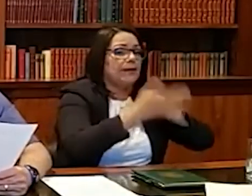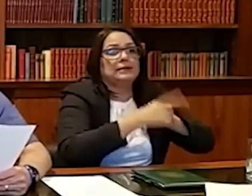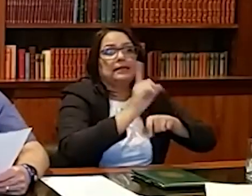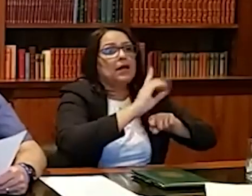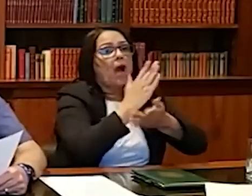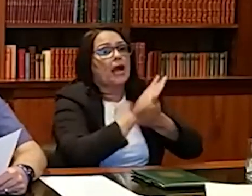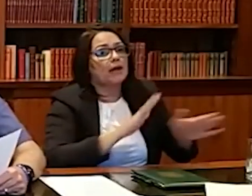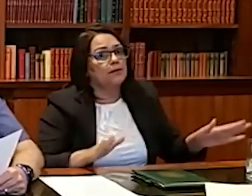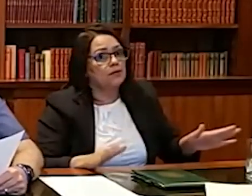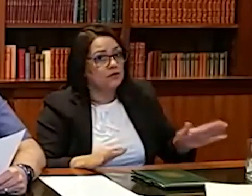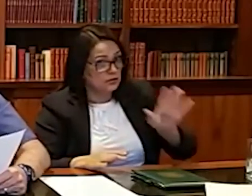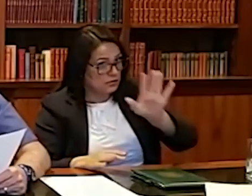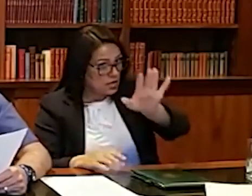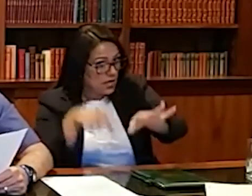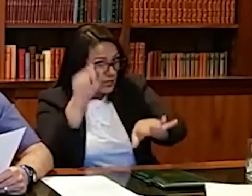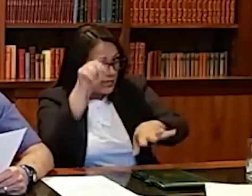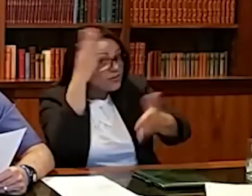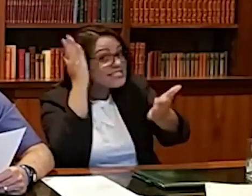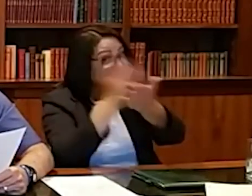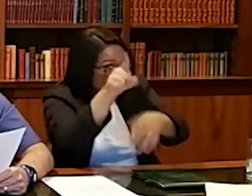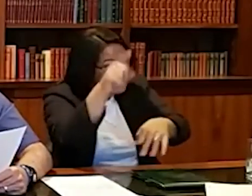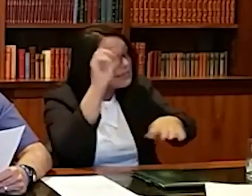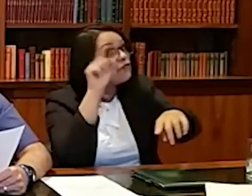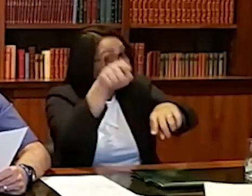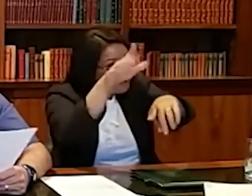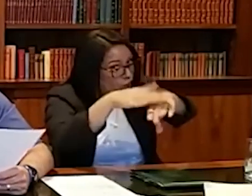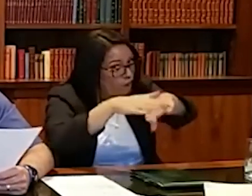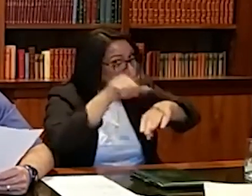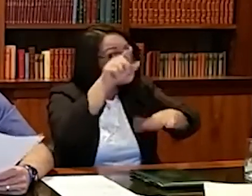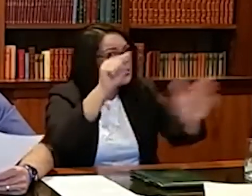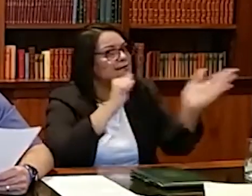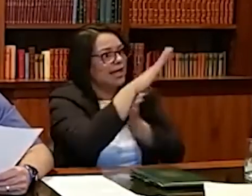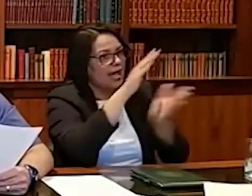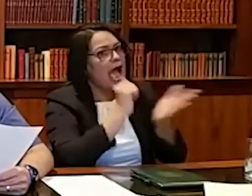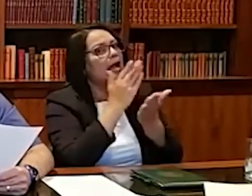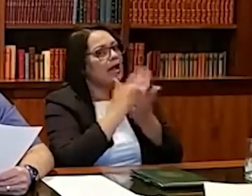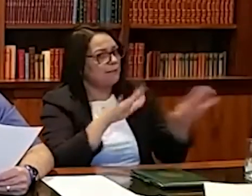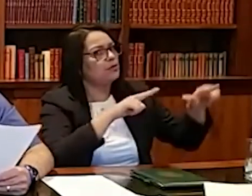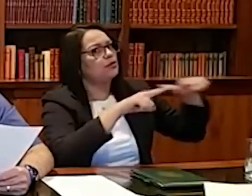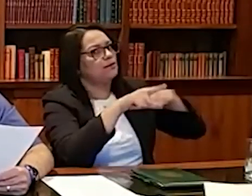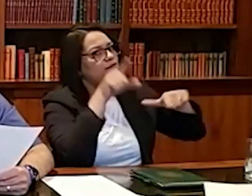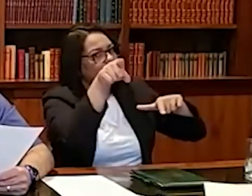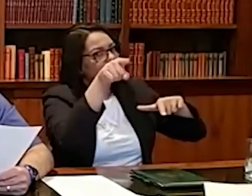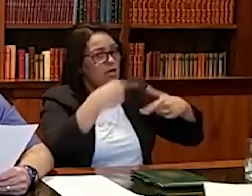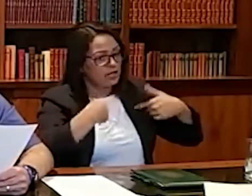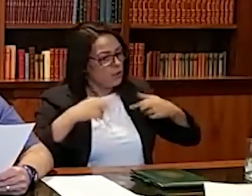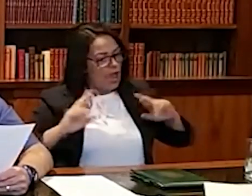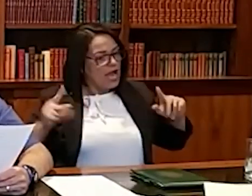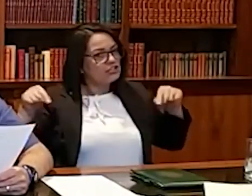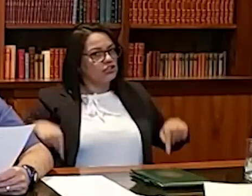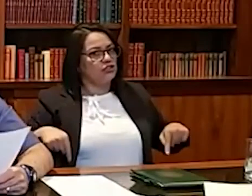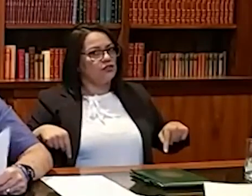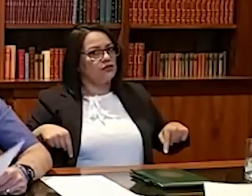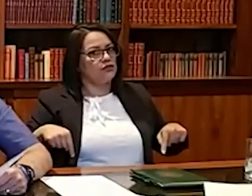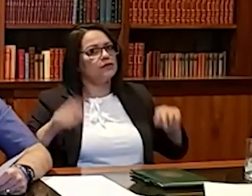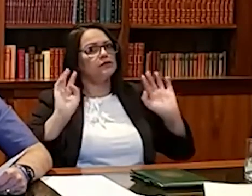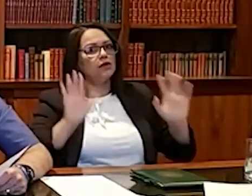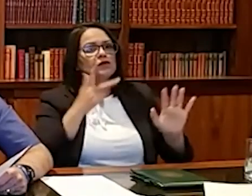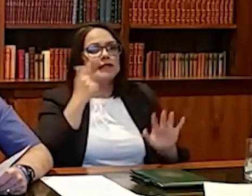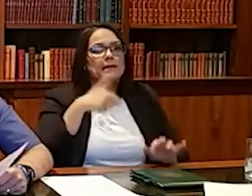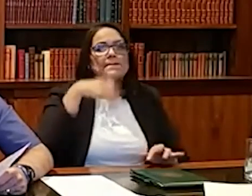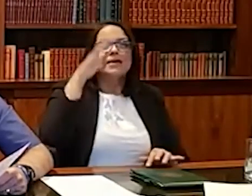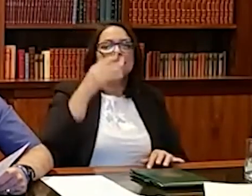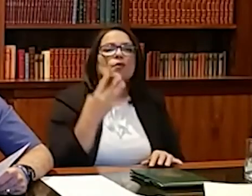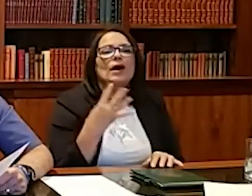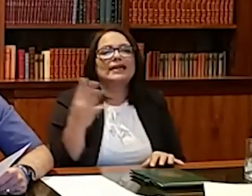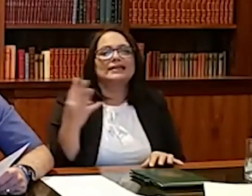bolsonaro afirmou que o petista está tirando empregos dos Piauienses e deve ser responsabilizado por